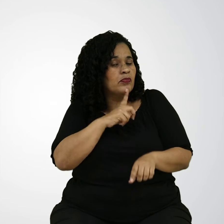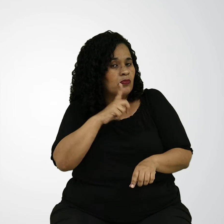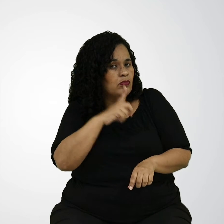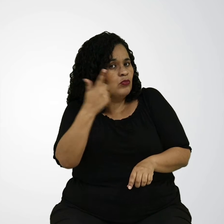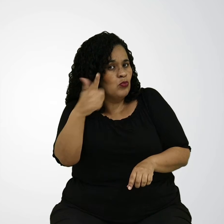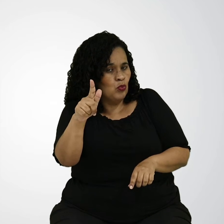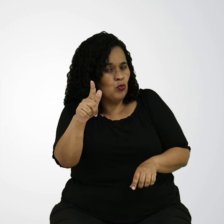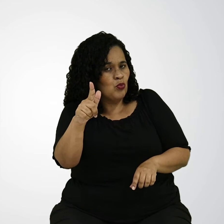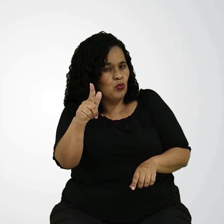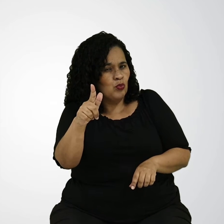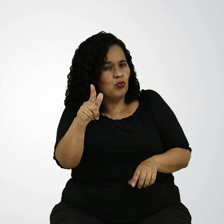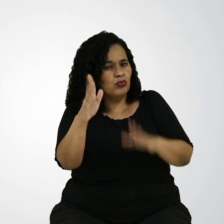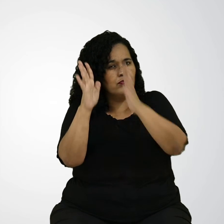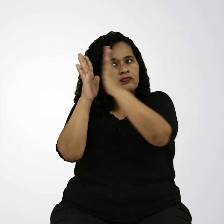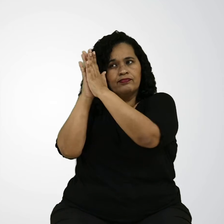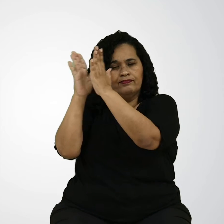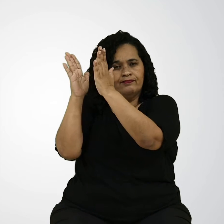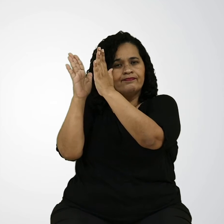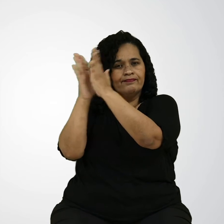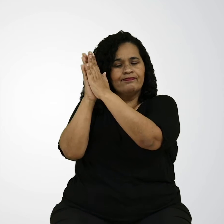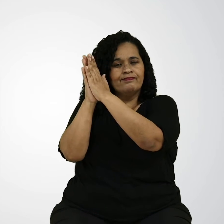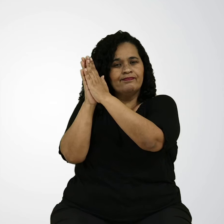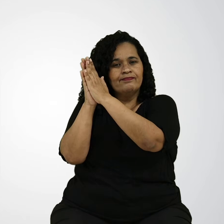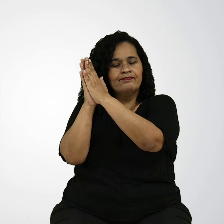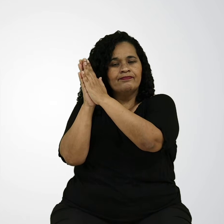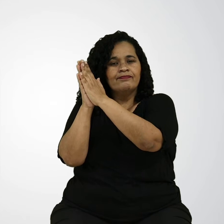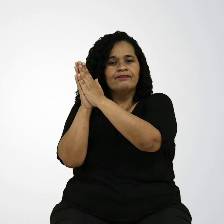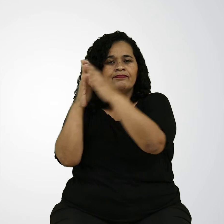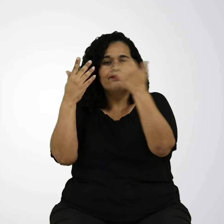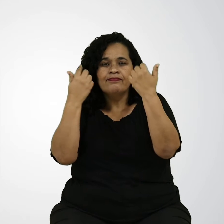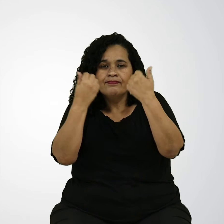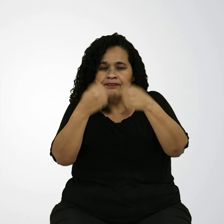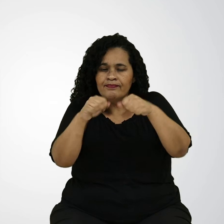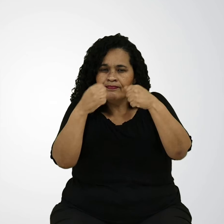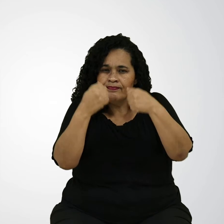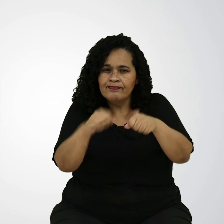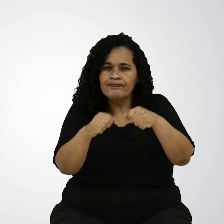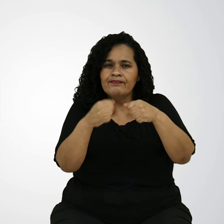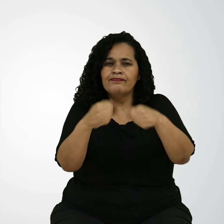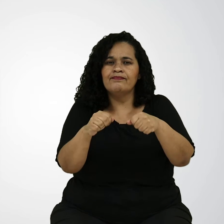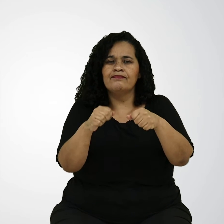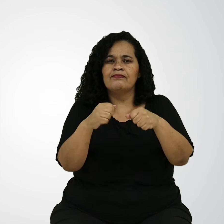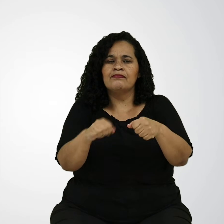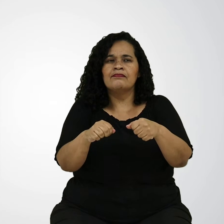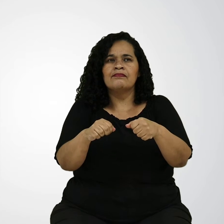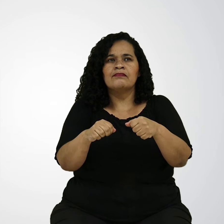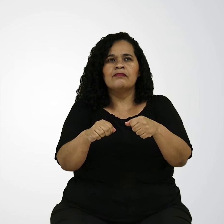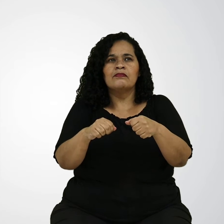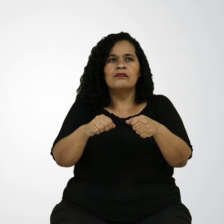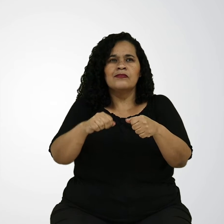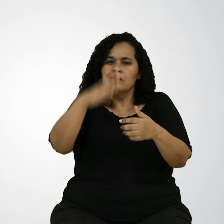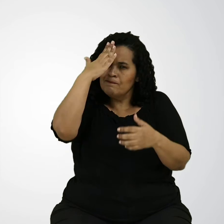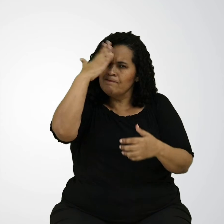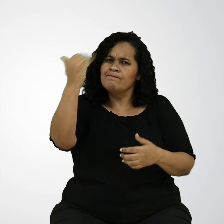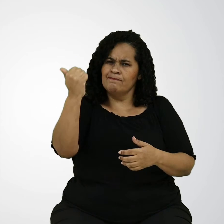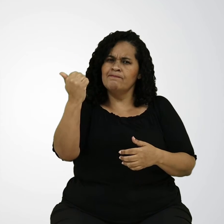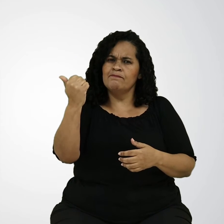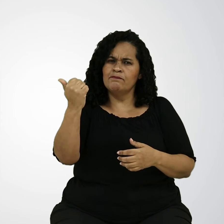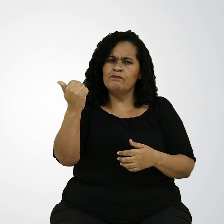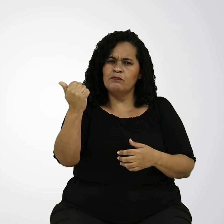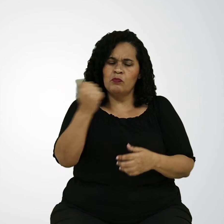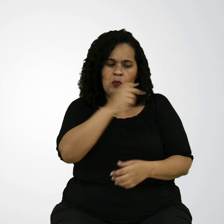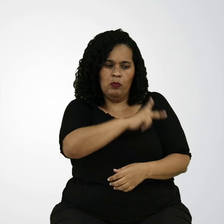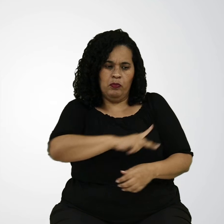lição, relacionado à oração, é que a oração tem que ser feita com propósito. Então, nós temos aqui Paulo